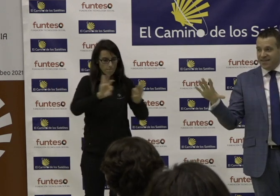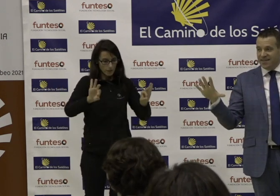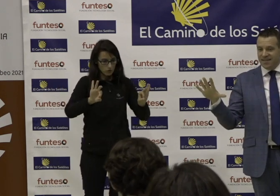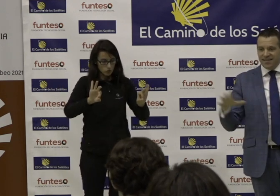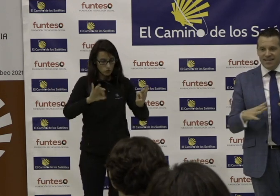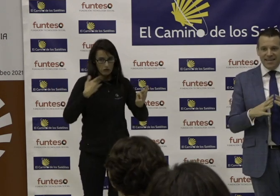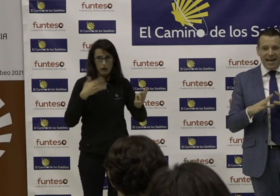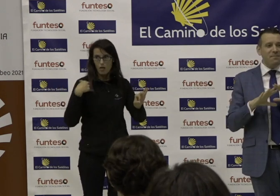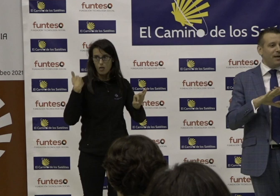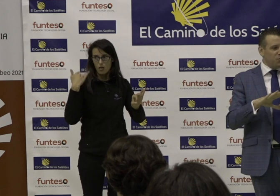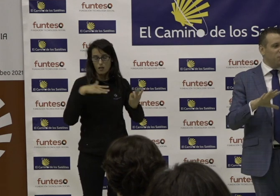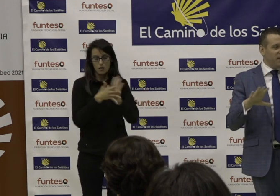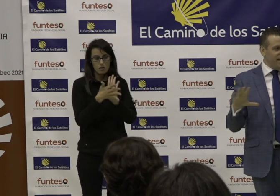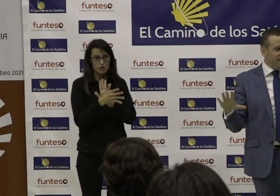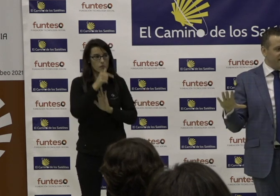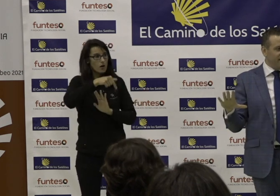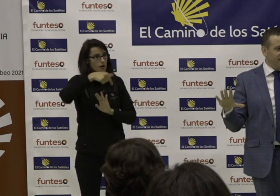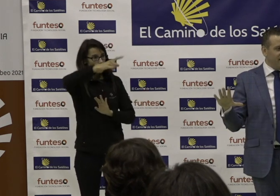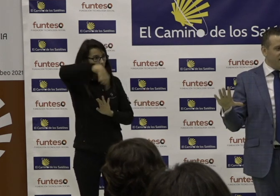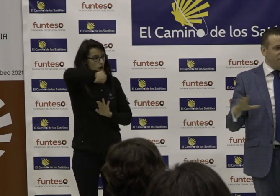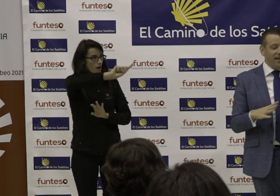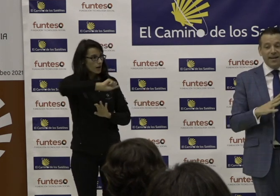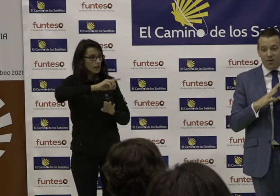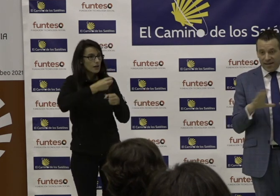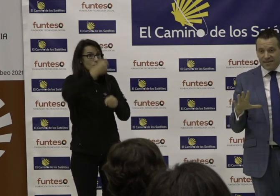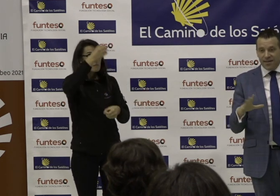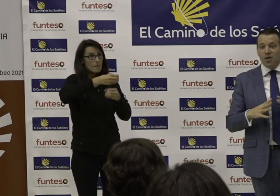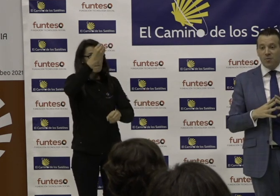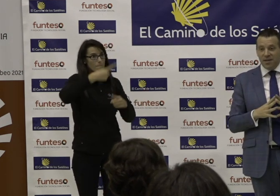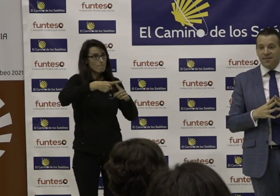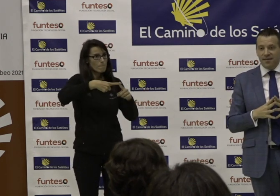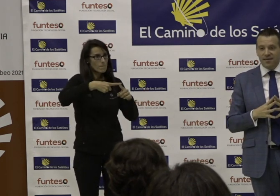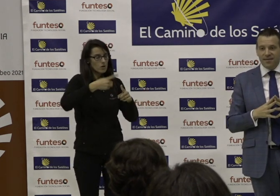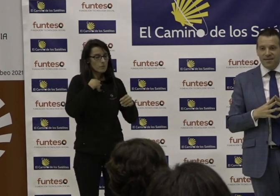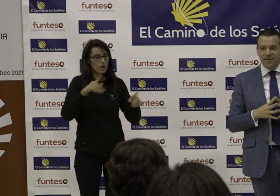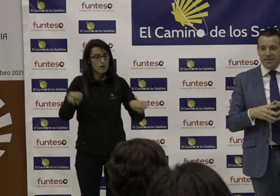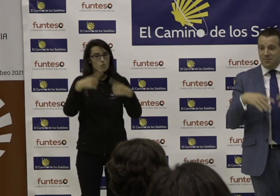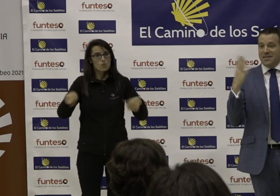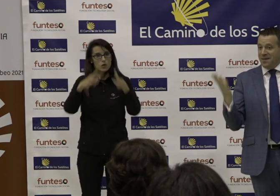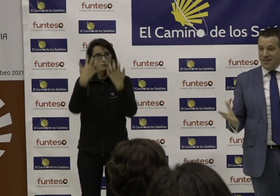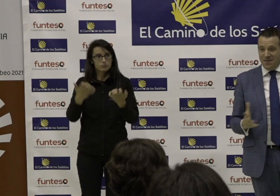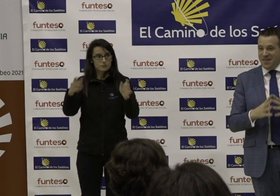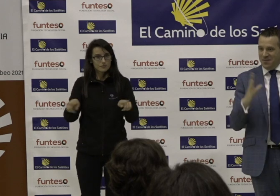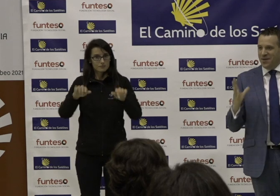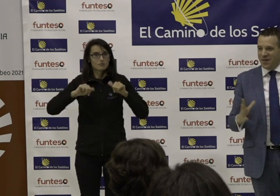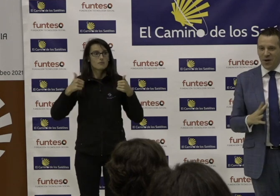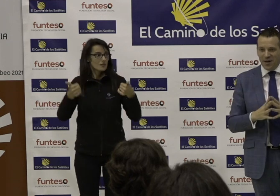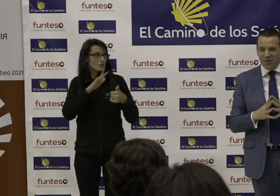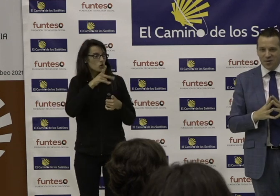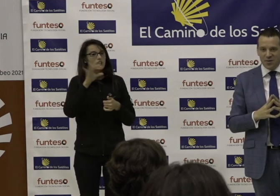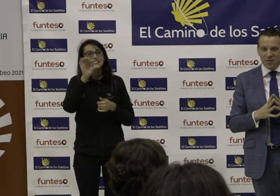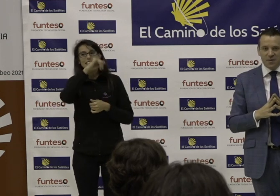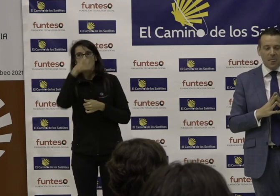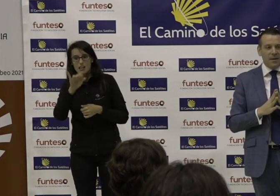aquí, hay palos suficientes para que la orquesta comience. Tenemos a Serafín también que puede